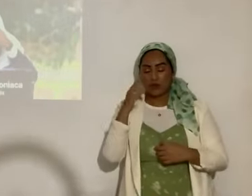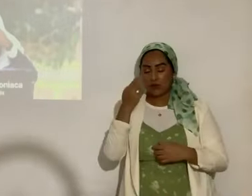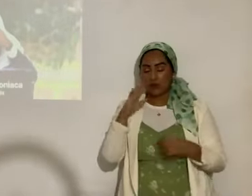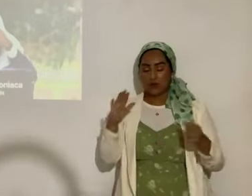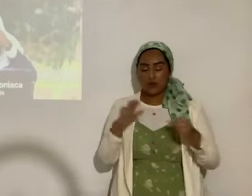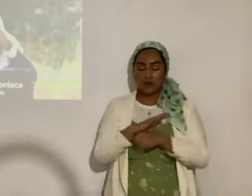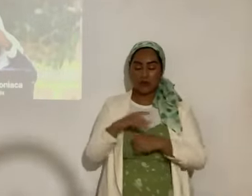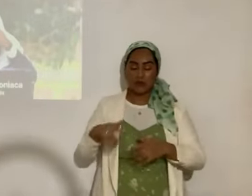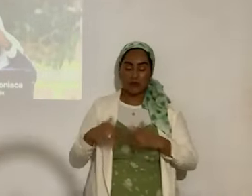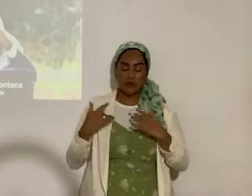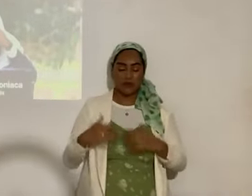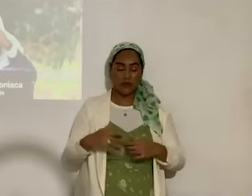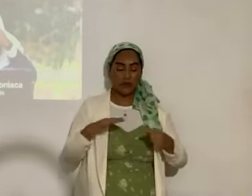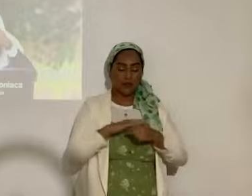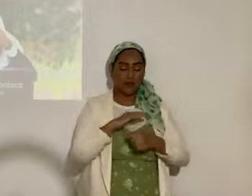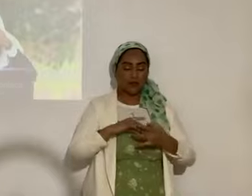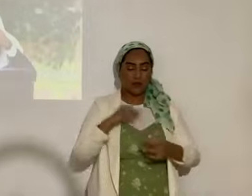vaveja